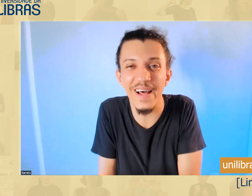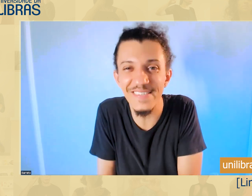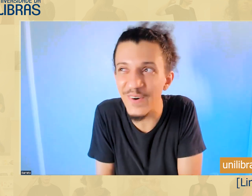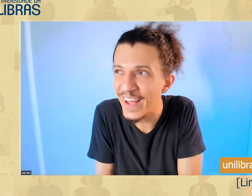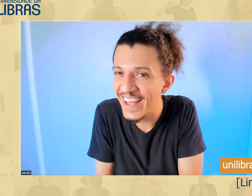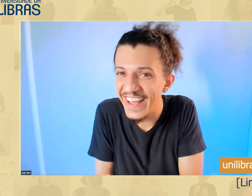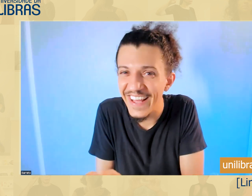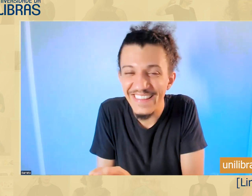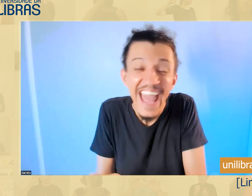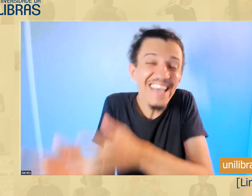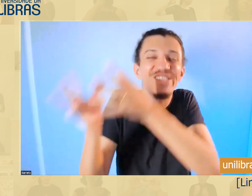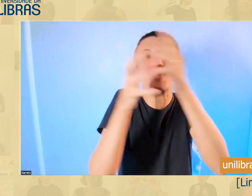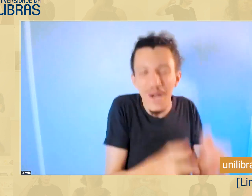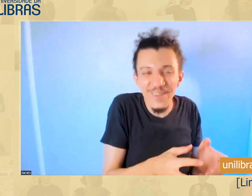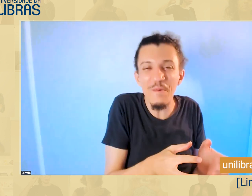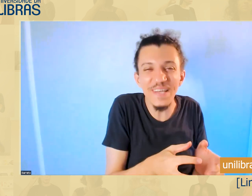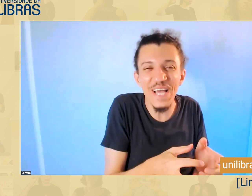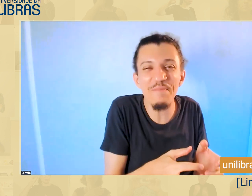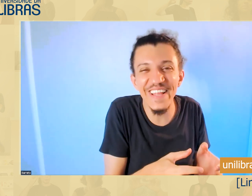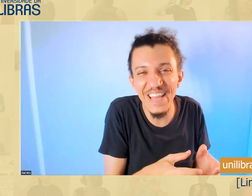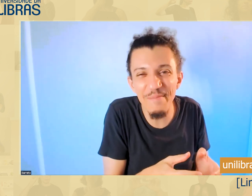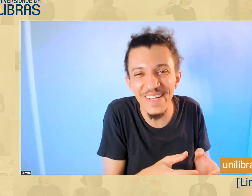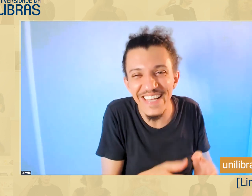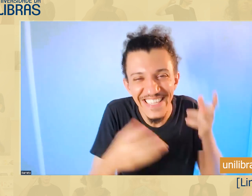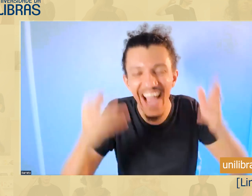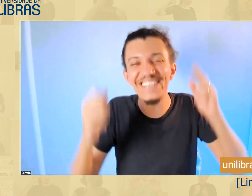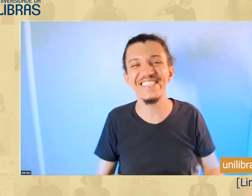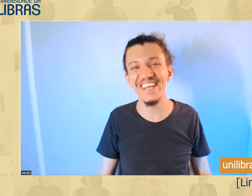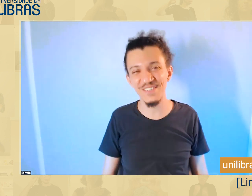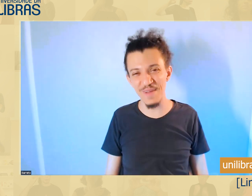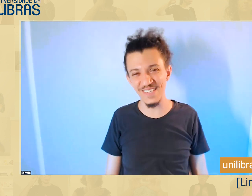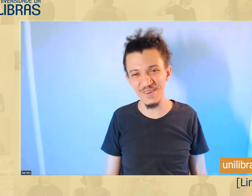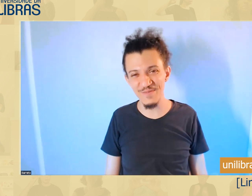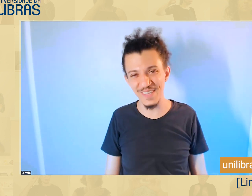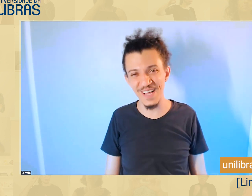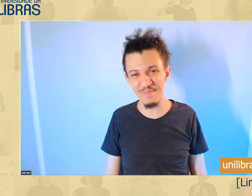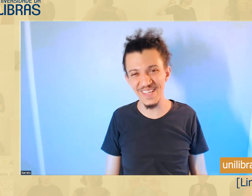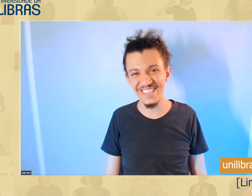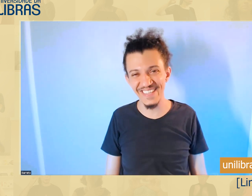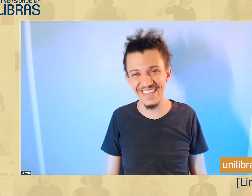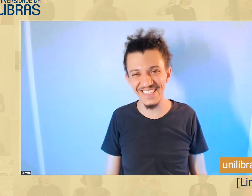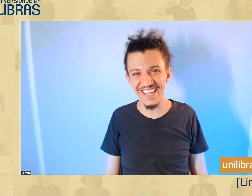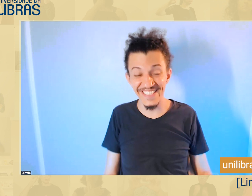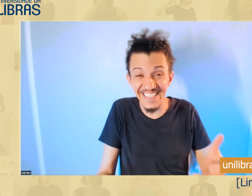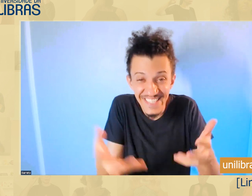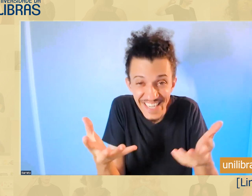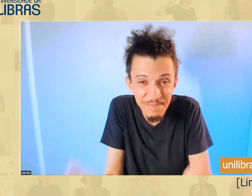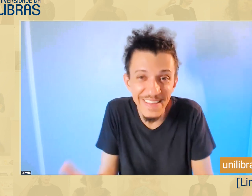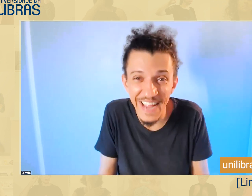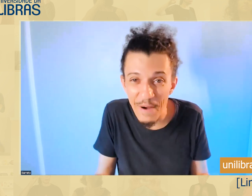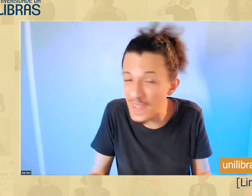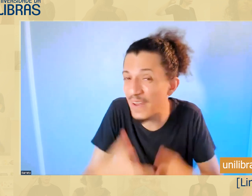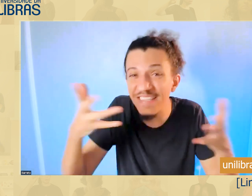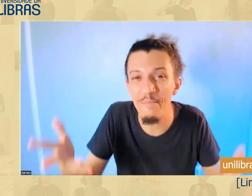disso no Brasil. Desde quando eu comecei a aprender Libras, já existia isso no Brasil, praticamente, entende? Já existia